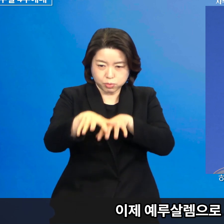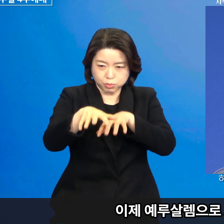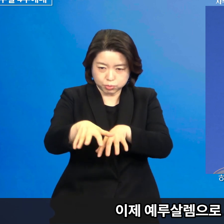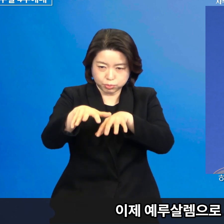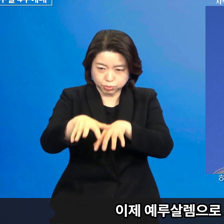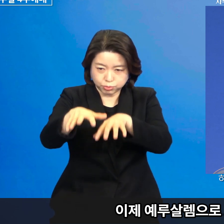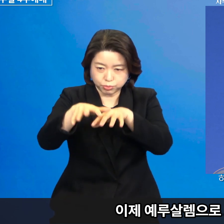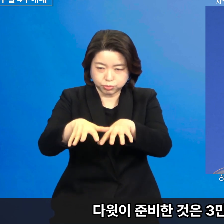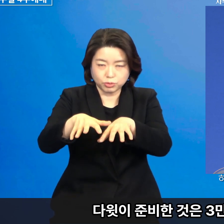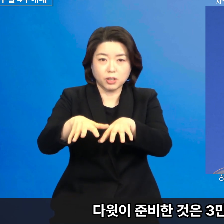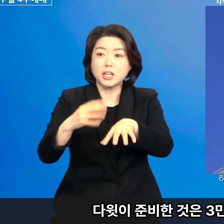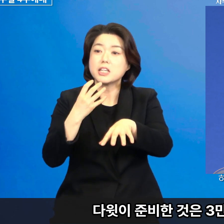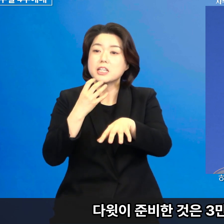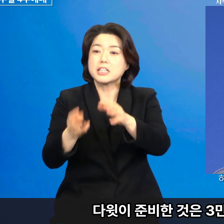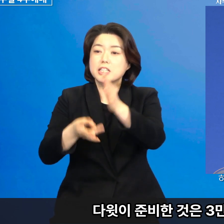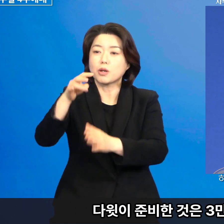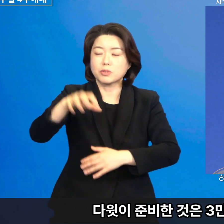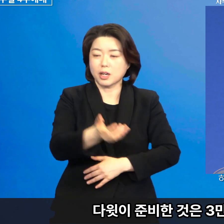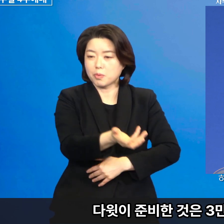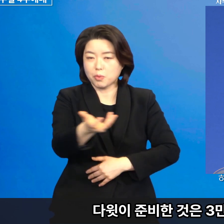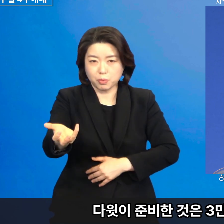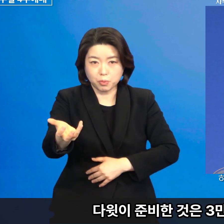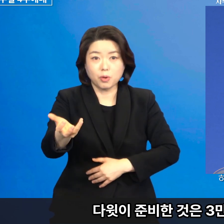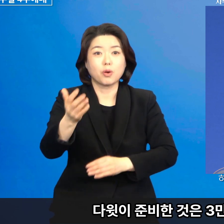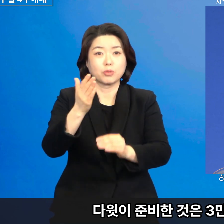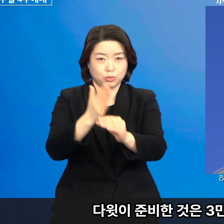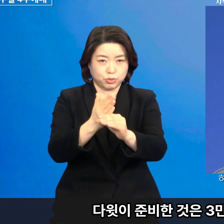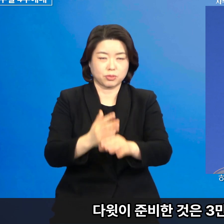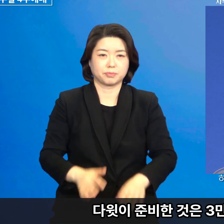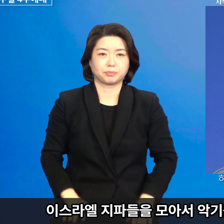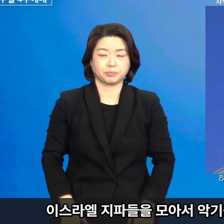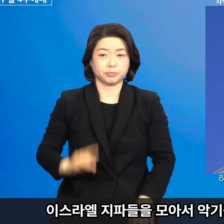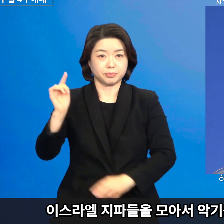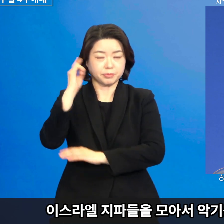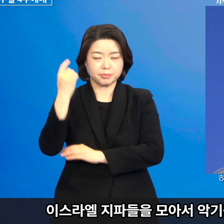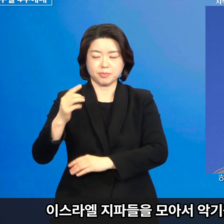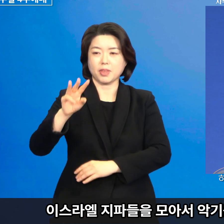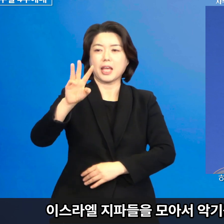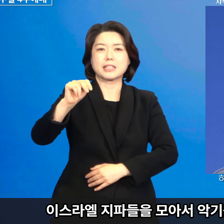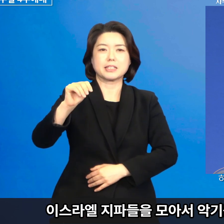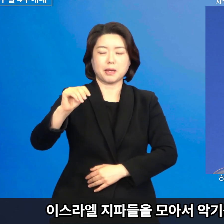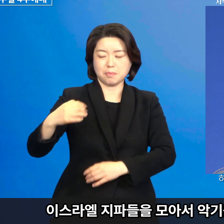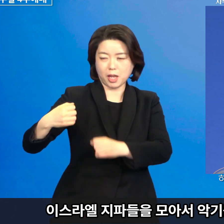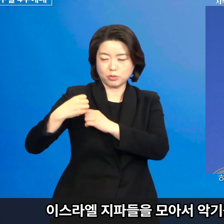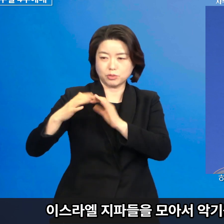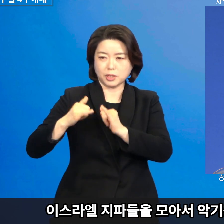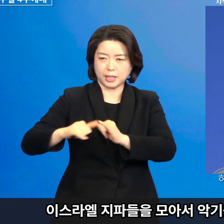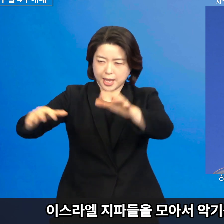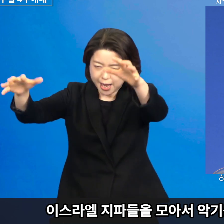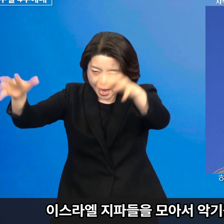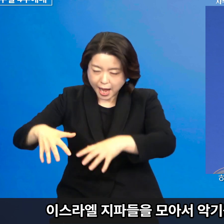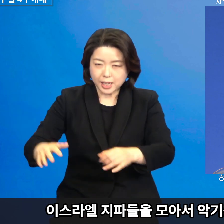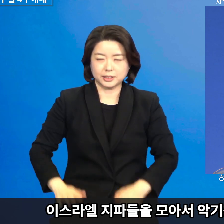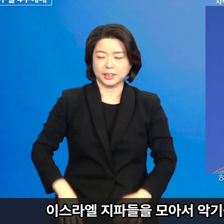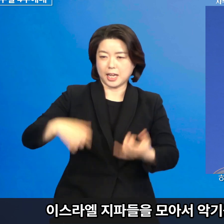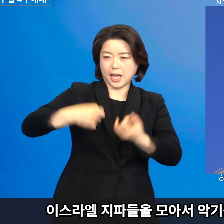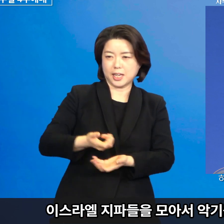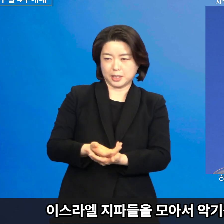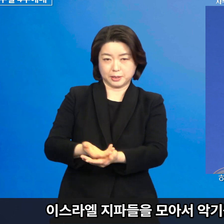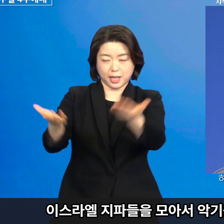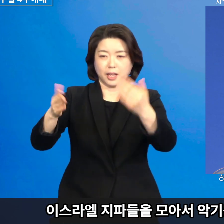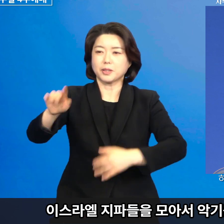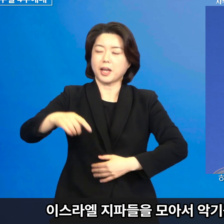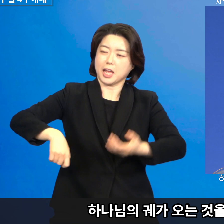오게 되는 것이죠. 다윗이 준비한 것은 3만 명의 군사와 함께 온 이스라엘 지파들을 모아서 악기를 준 다음에